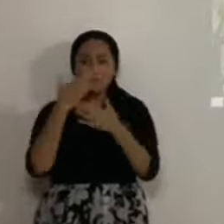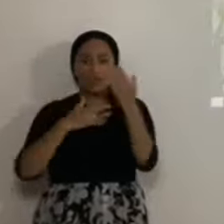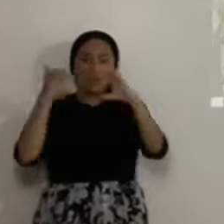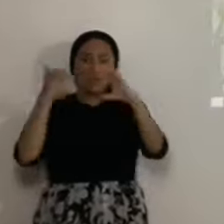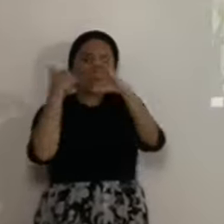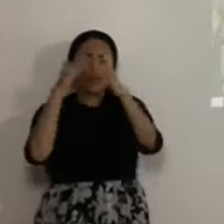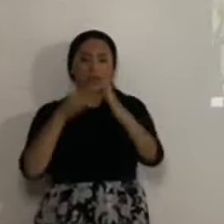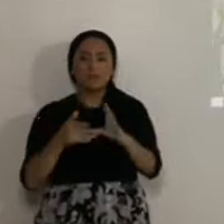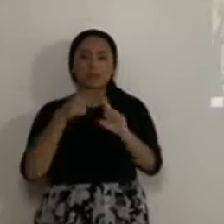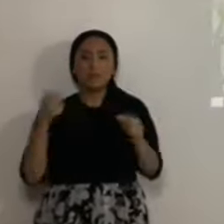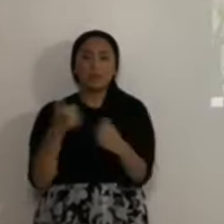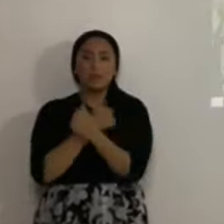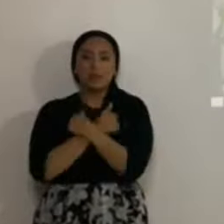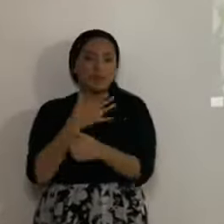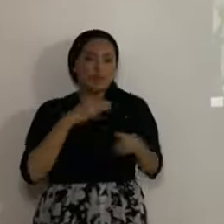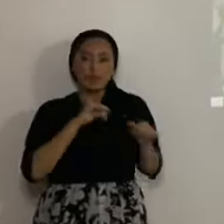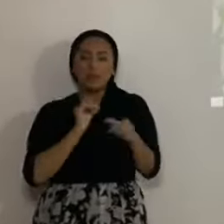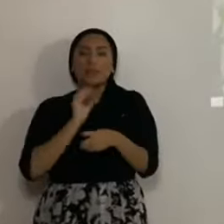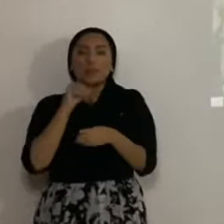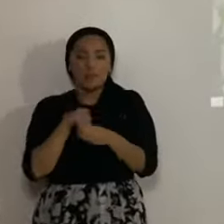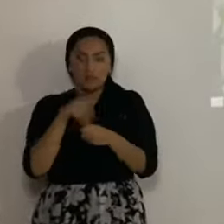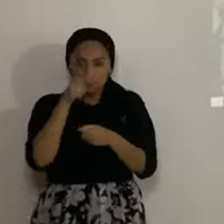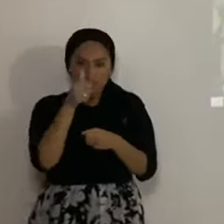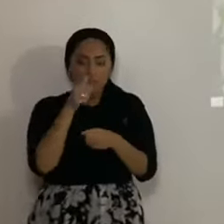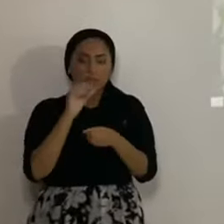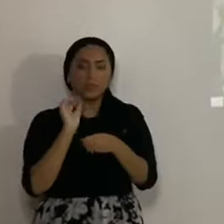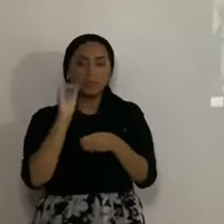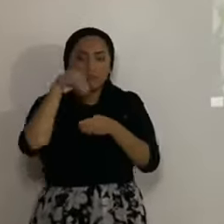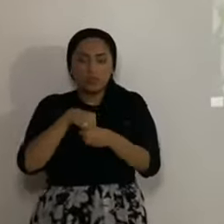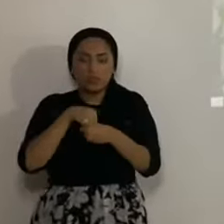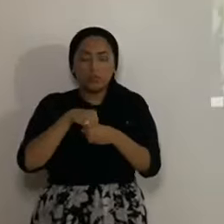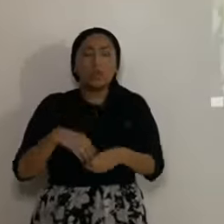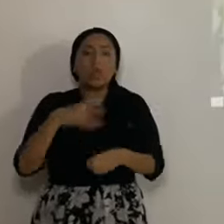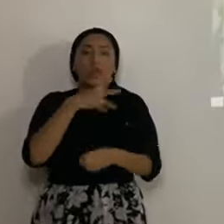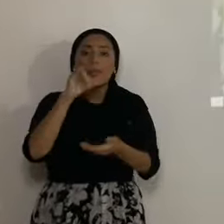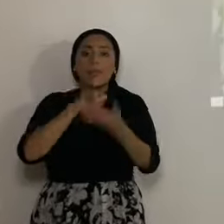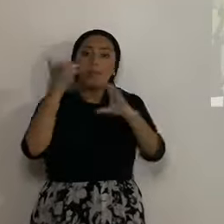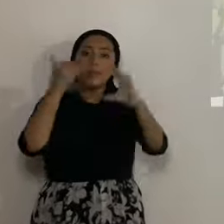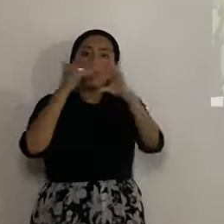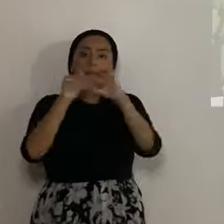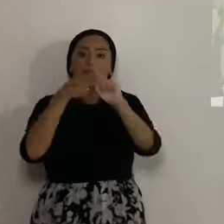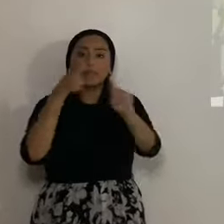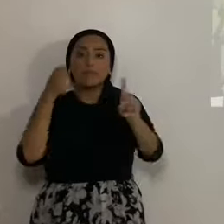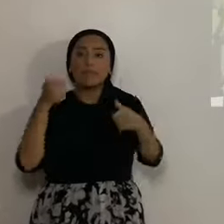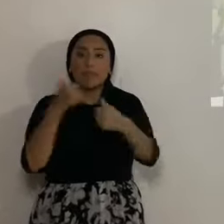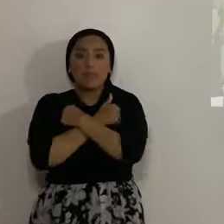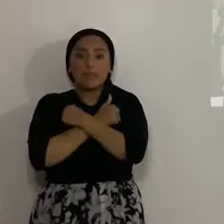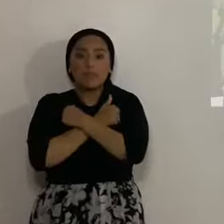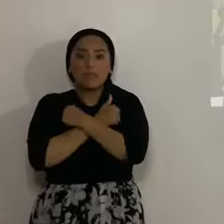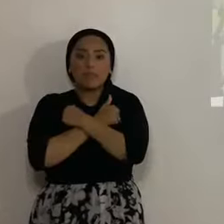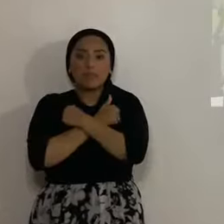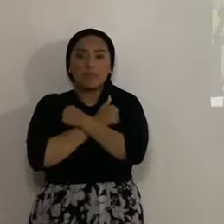de amor, ahí me incluyo, incluyete hermano, y esos mensajeros de amor,